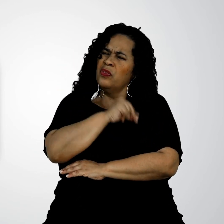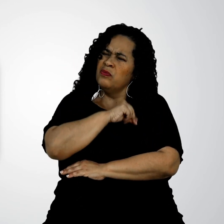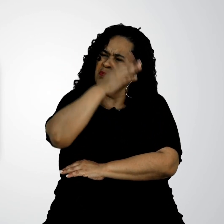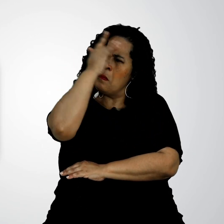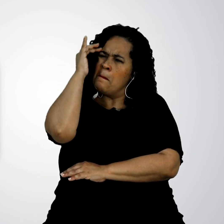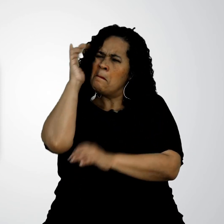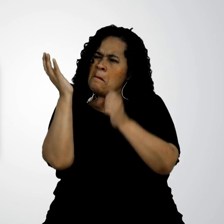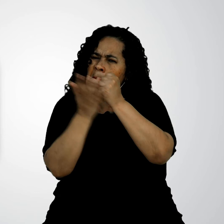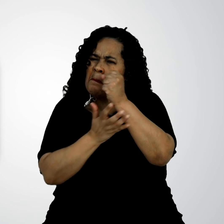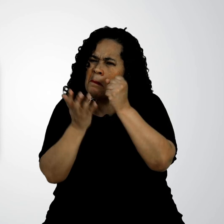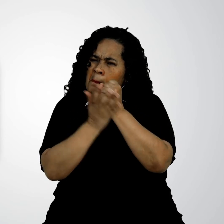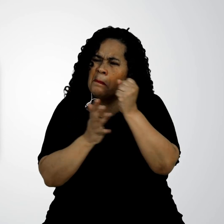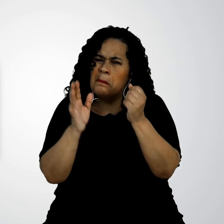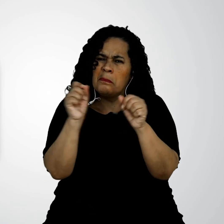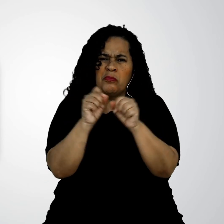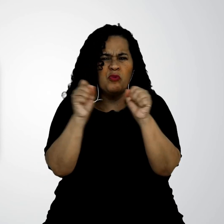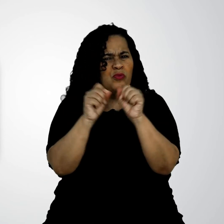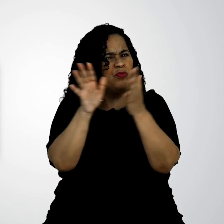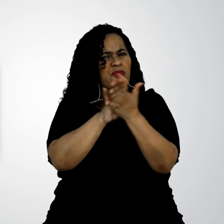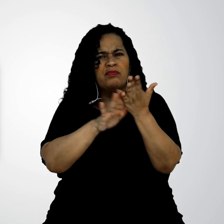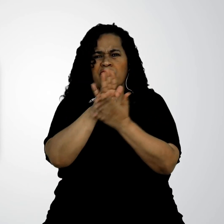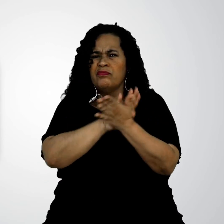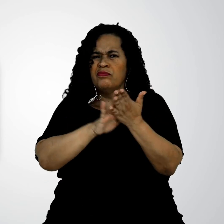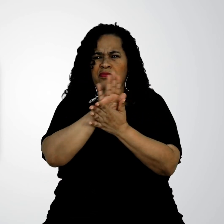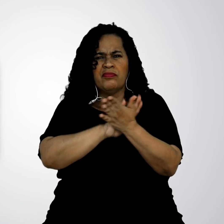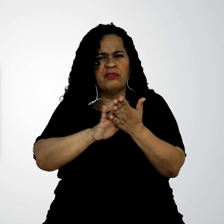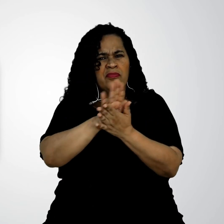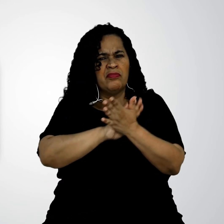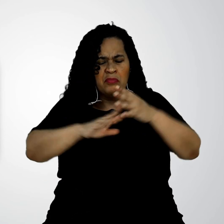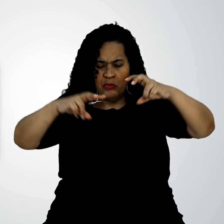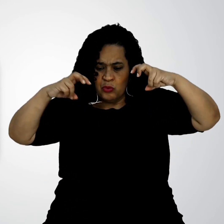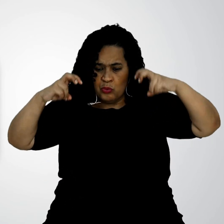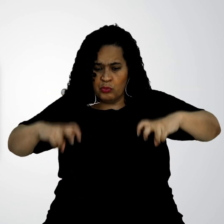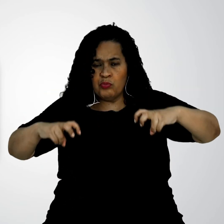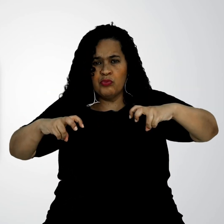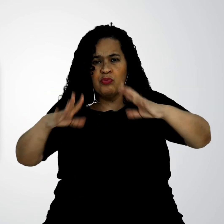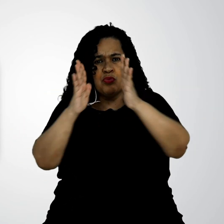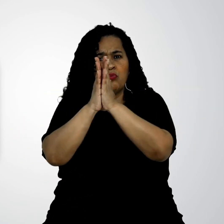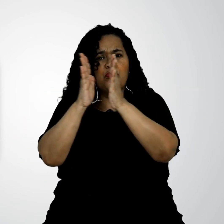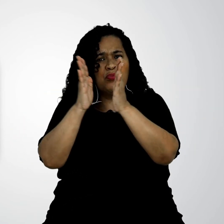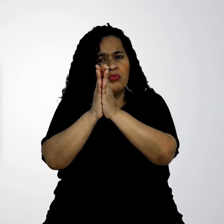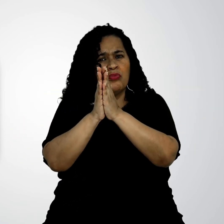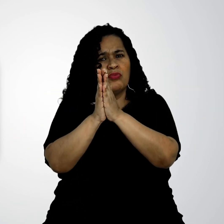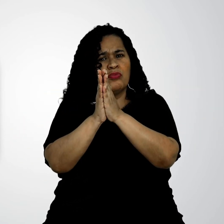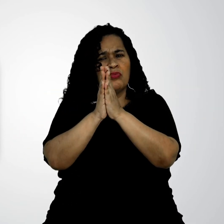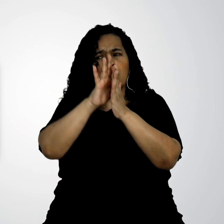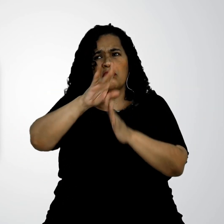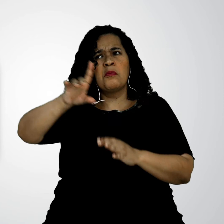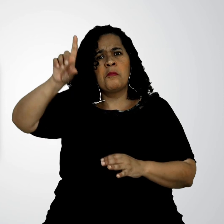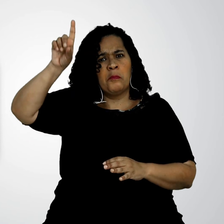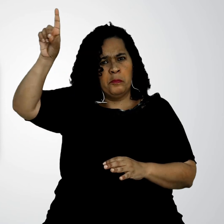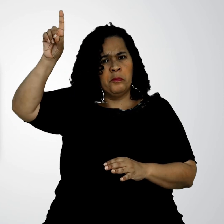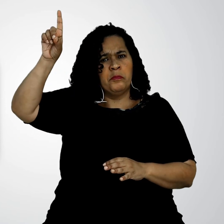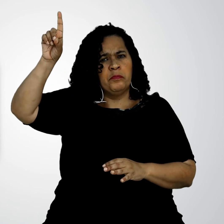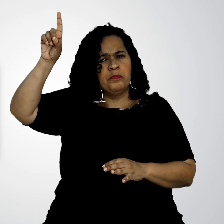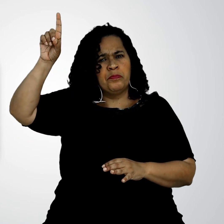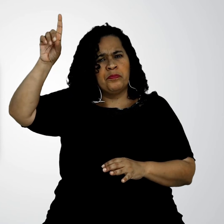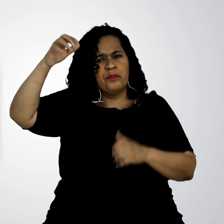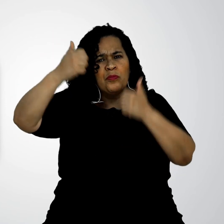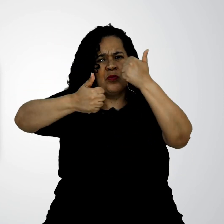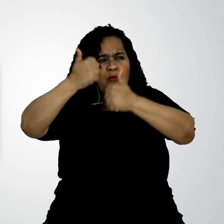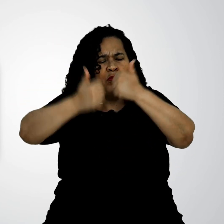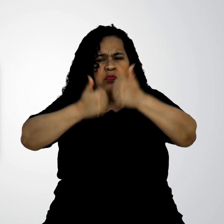Esse pessoal não senta mais na mesa, você entendeu? Para comer junto, não faz uma oração para comer juntos. Que pais não jogam bola com os